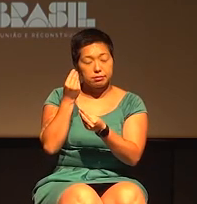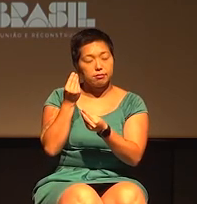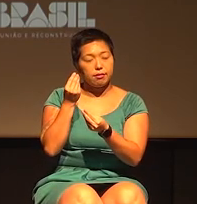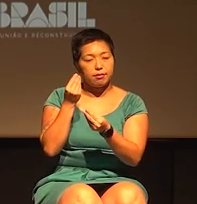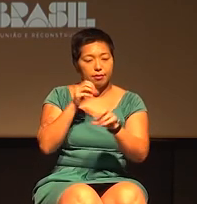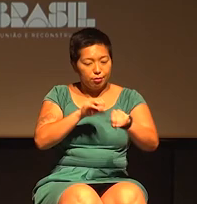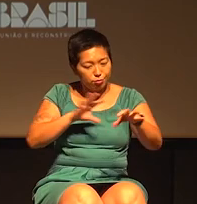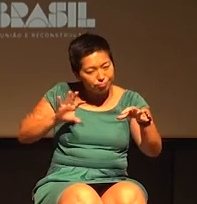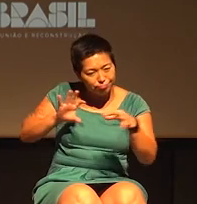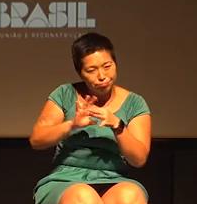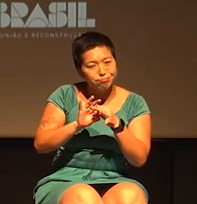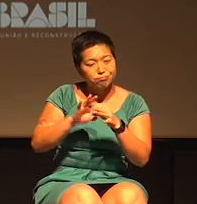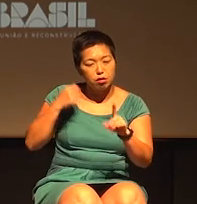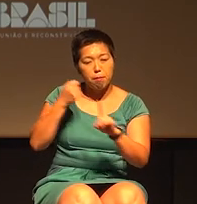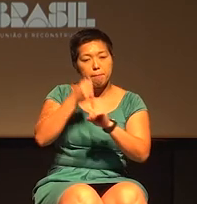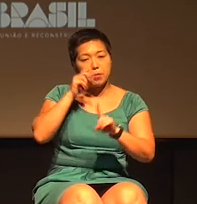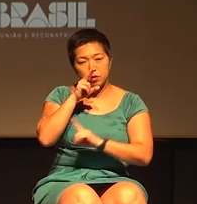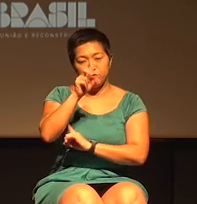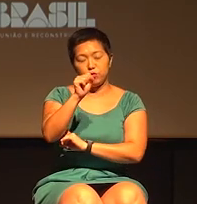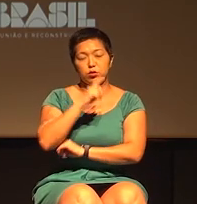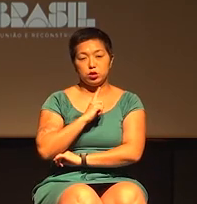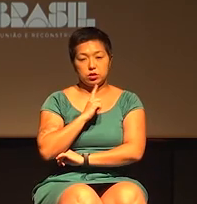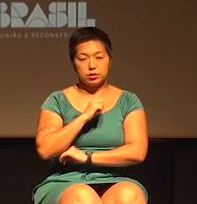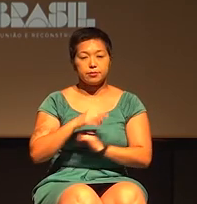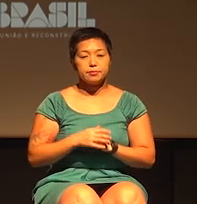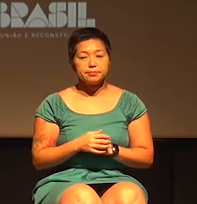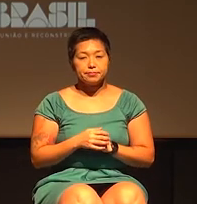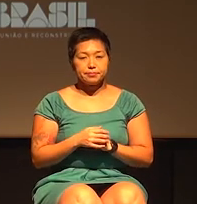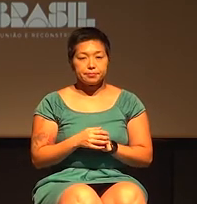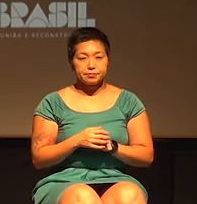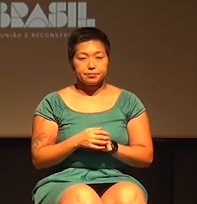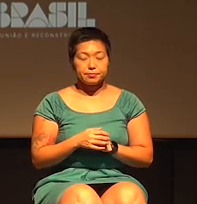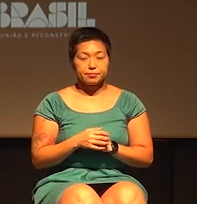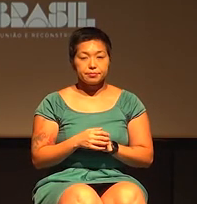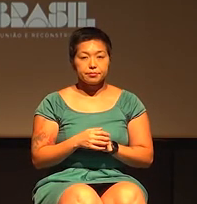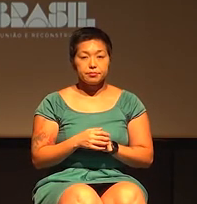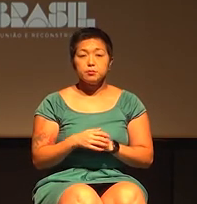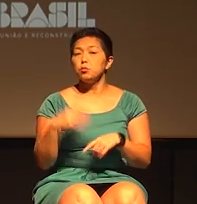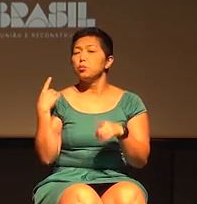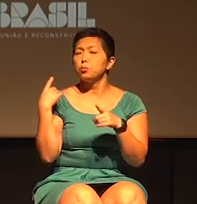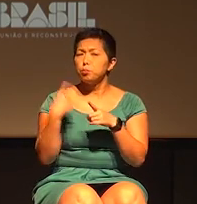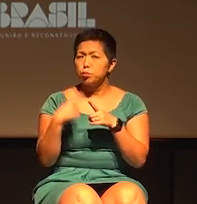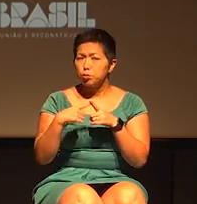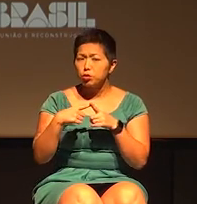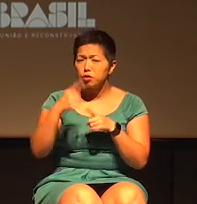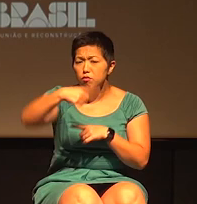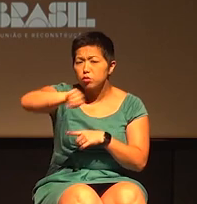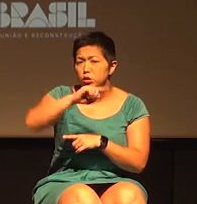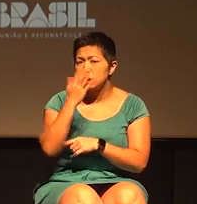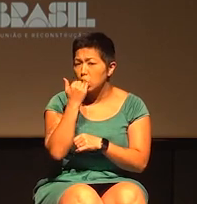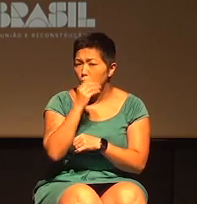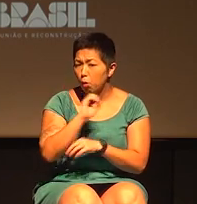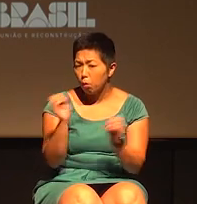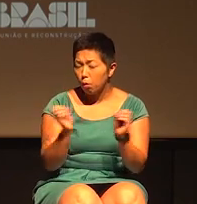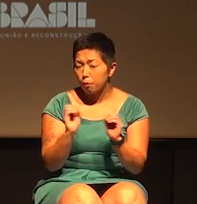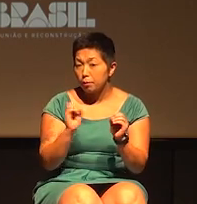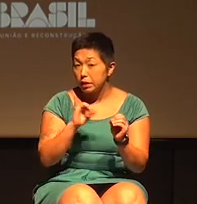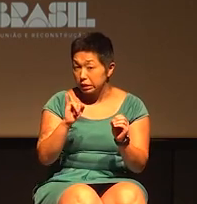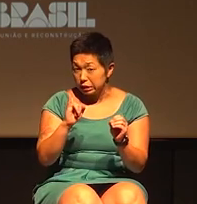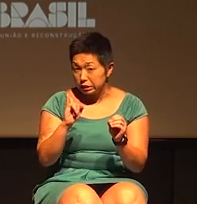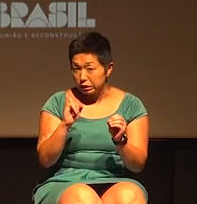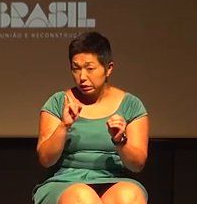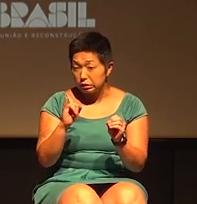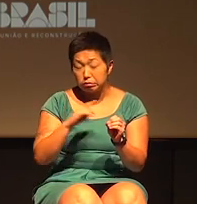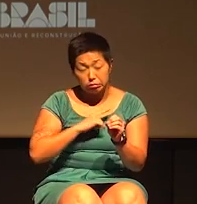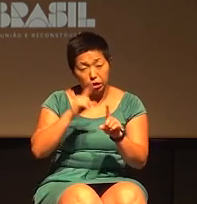eu que é uma dos nossos Pilares de Por que que vocês não comem se vocês